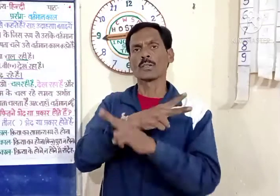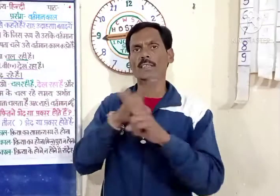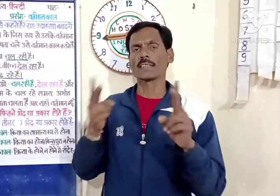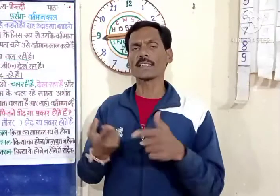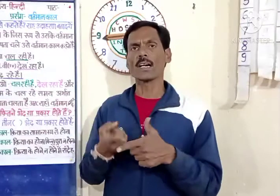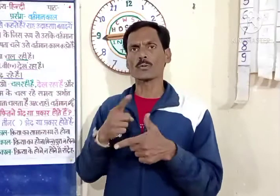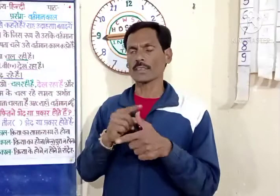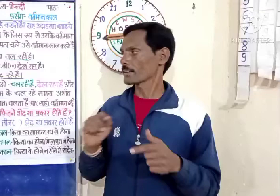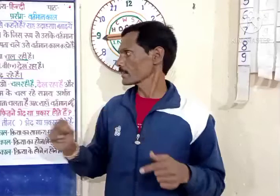क्रियाओं से